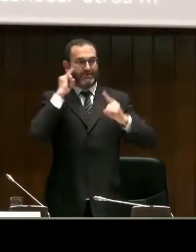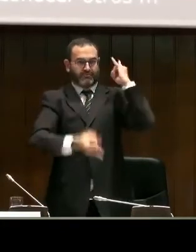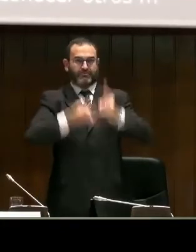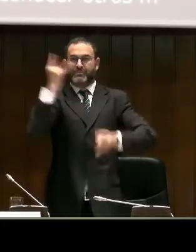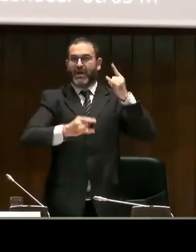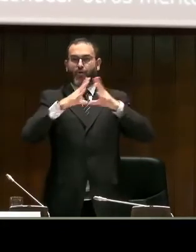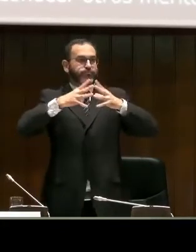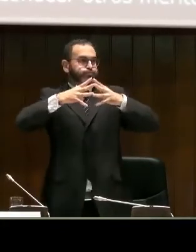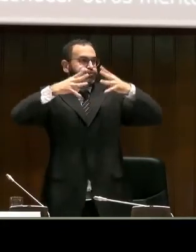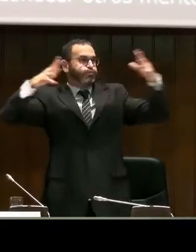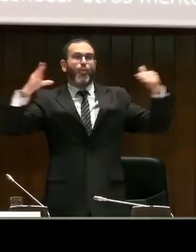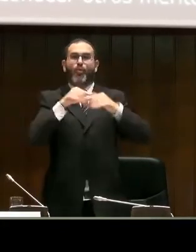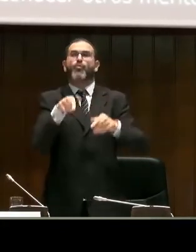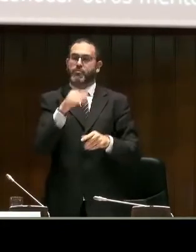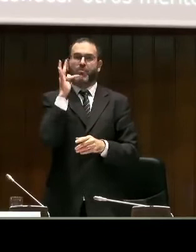cierto que